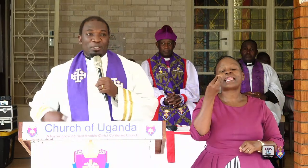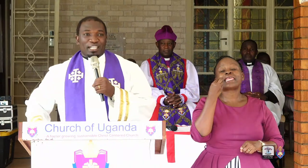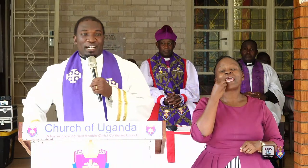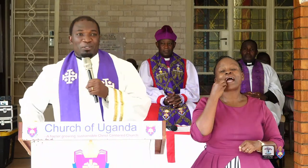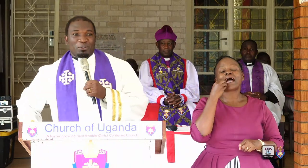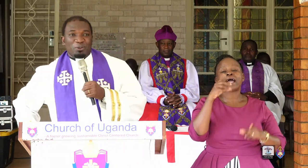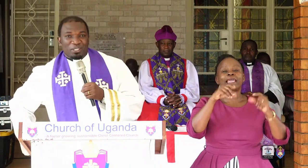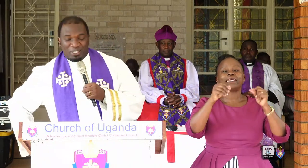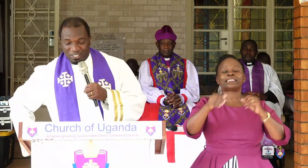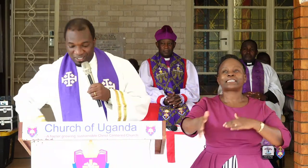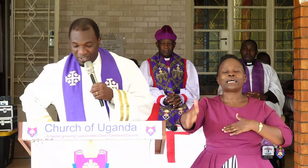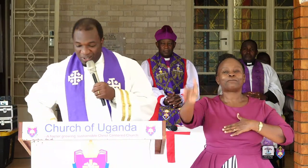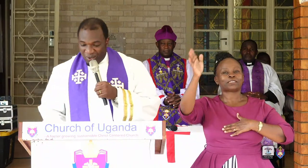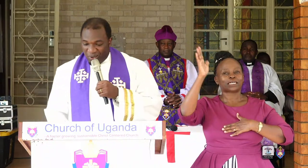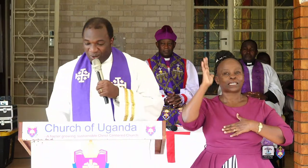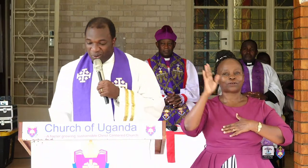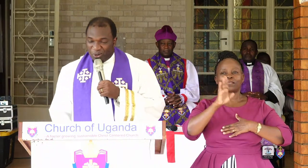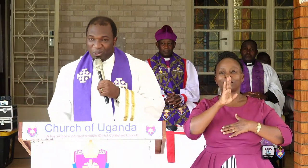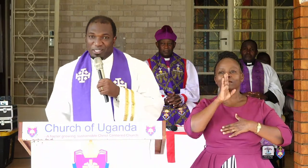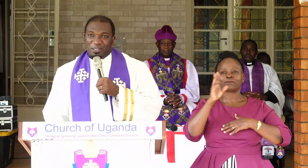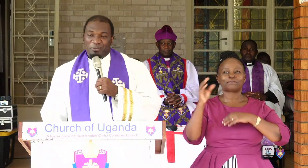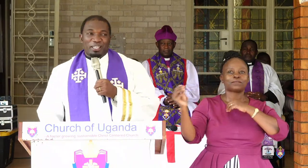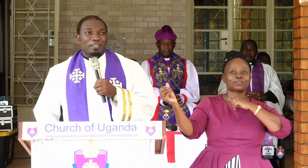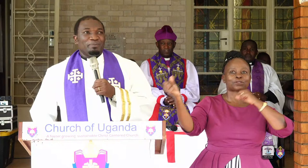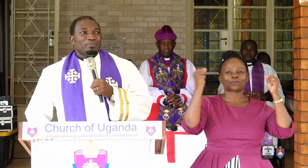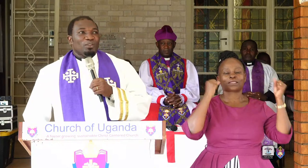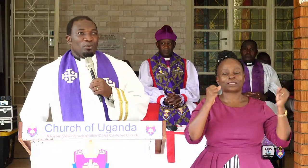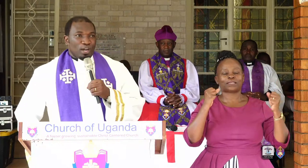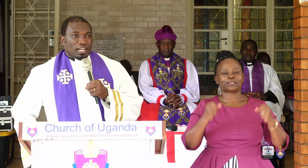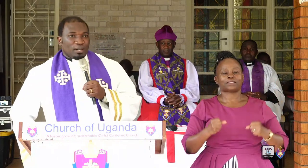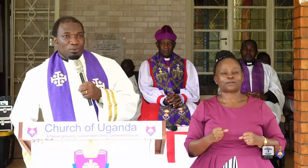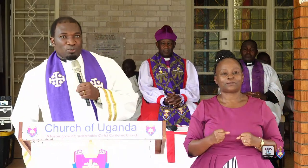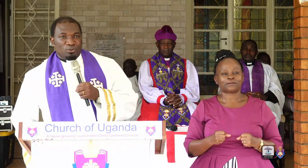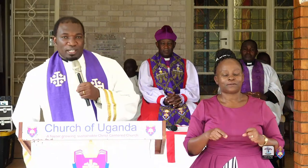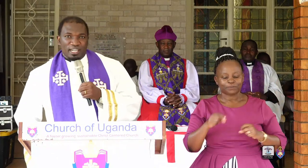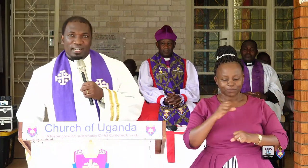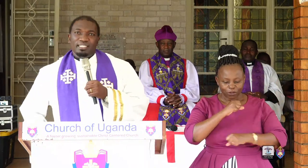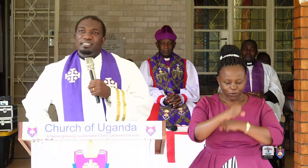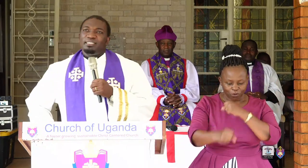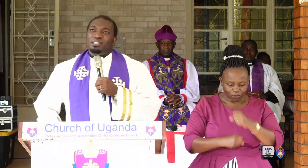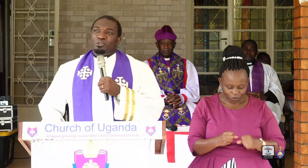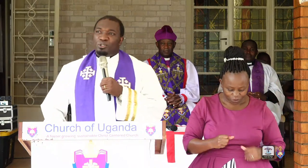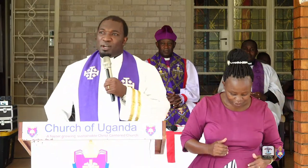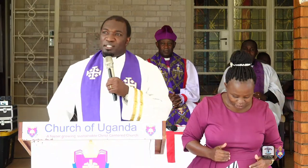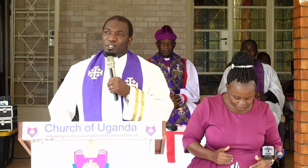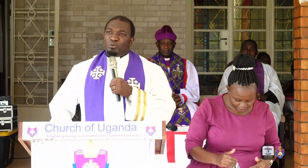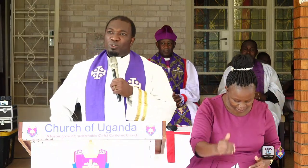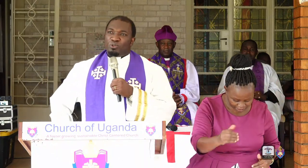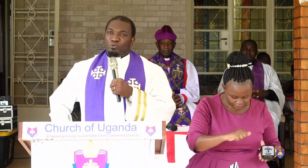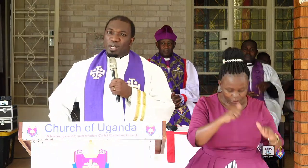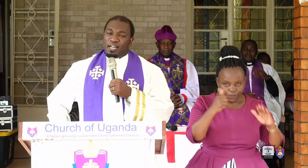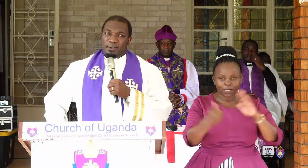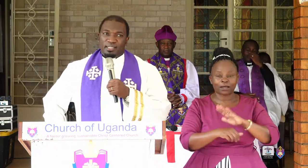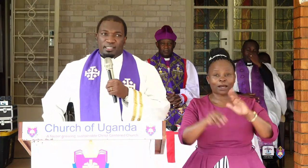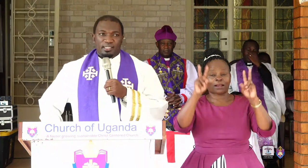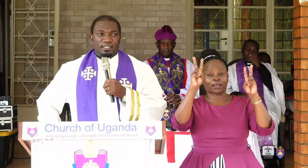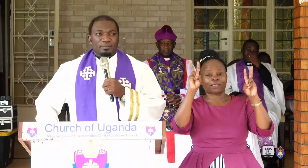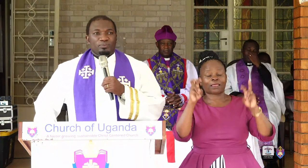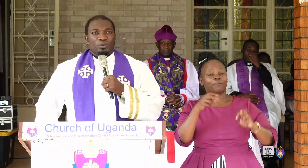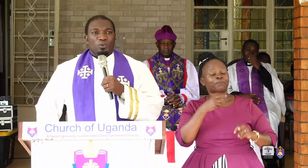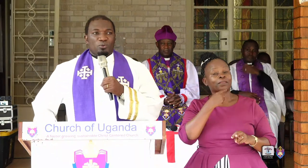ekigambo kya Katonda okoleki onywezebwe. Omwaka guno gwonna tuli wansi w'omutwe ogugamba